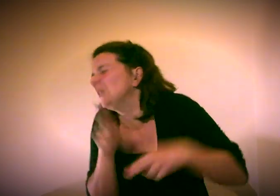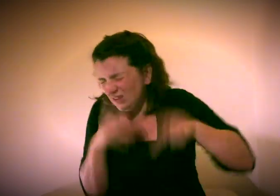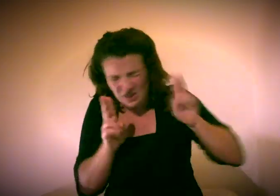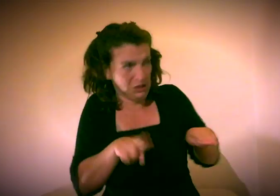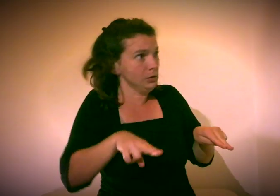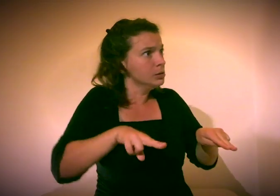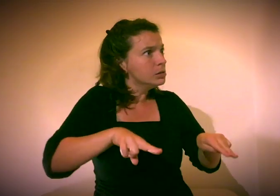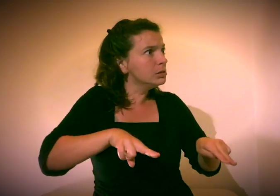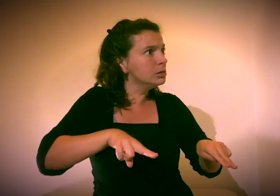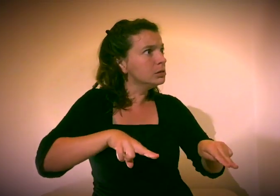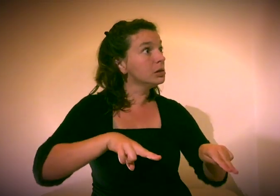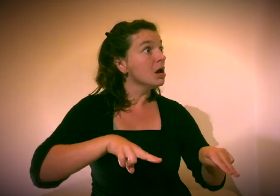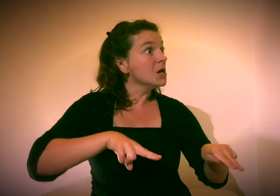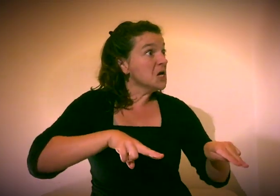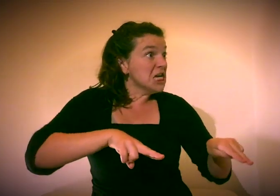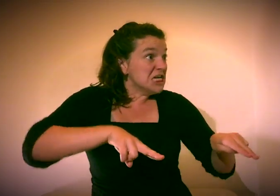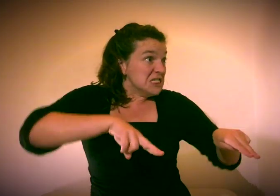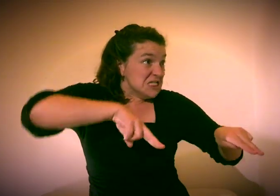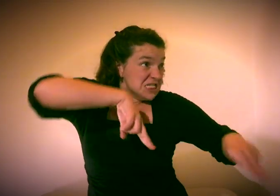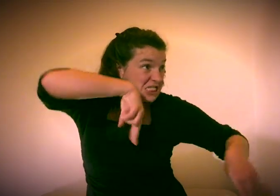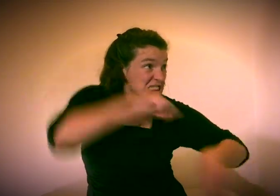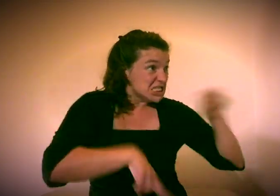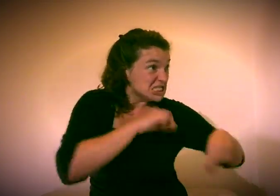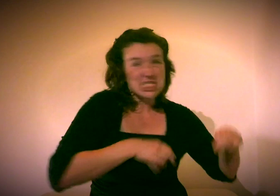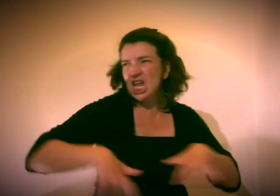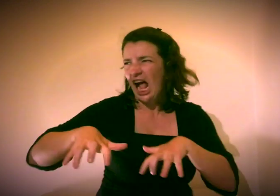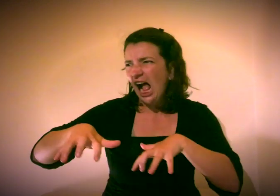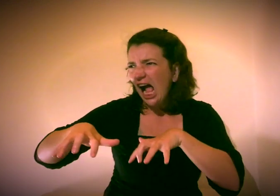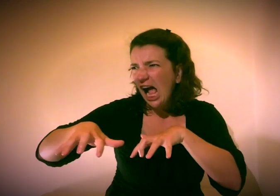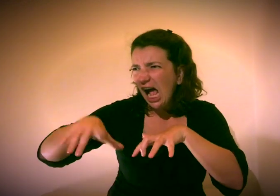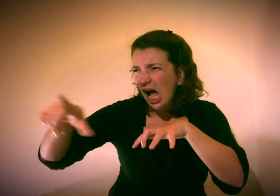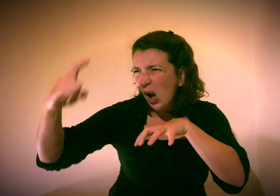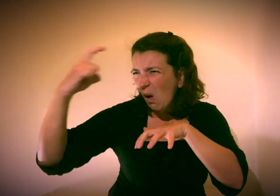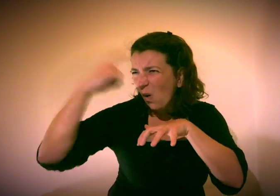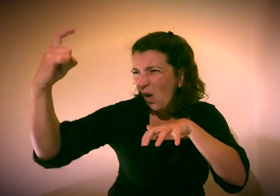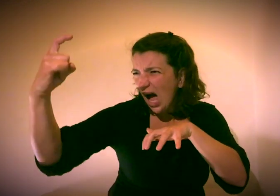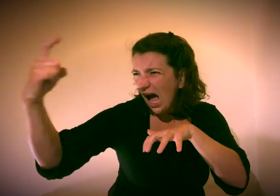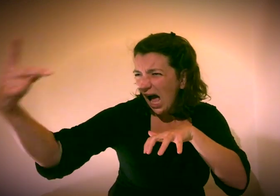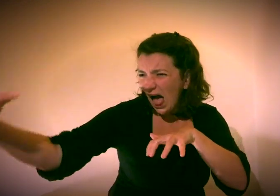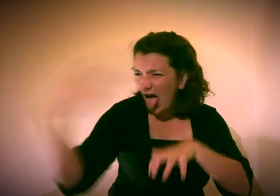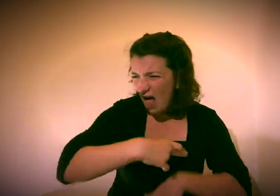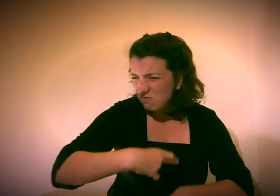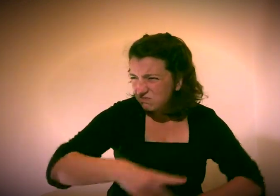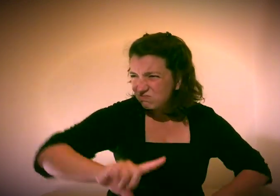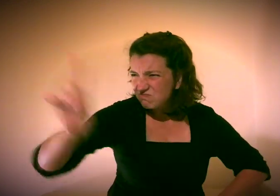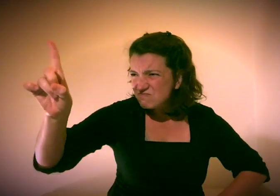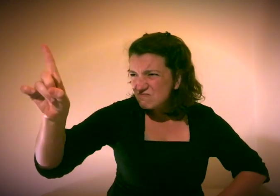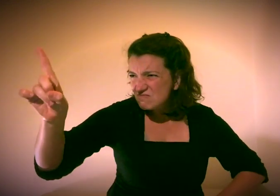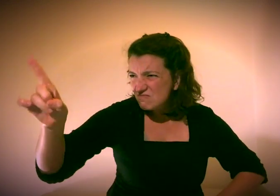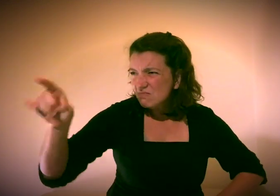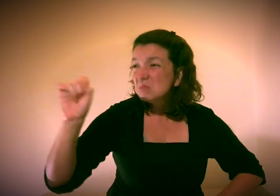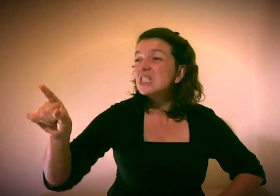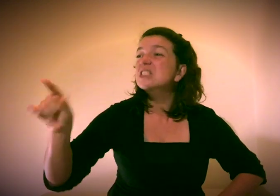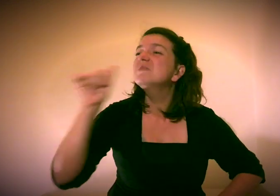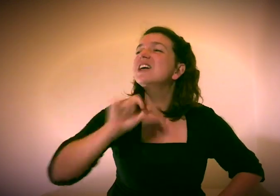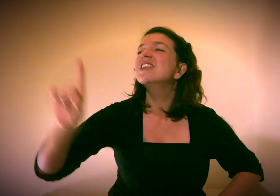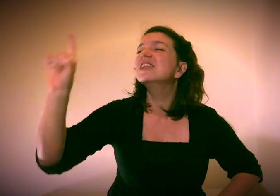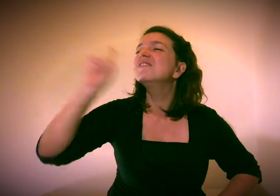Les bassines retroussées, Chien Bleu se leva en grondant sourdement. « Misérable chien !» s'écria